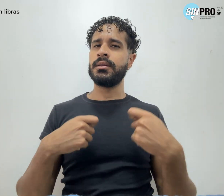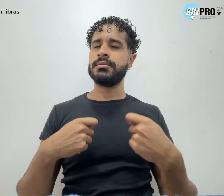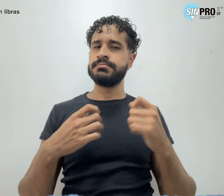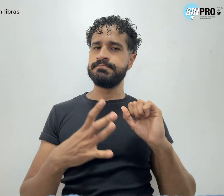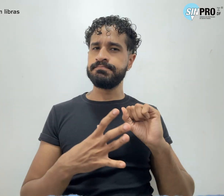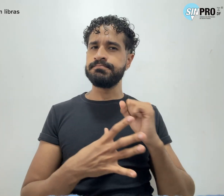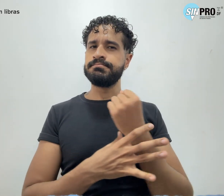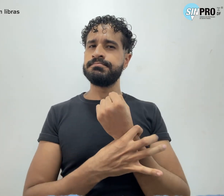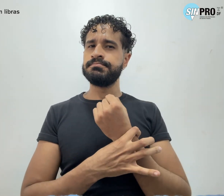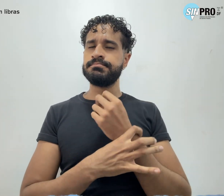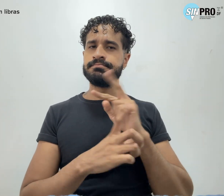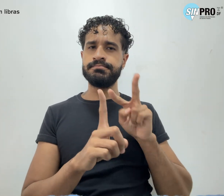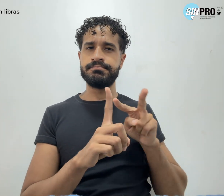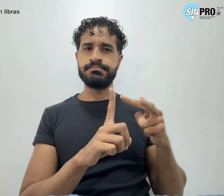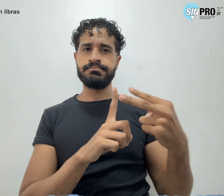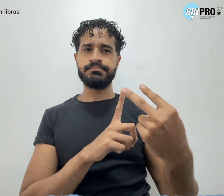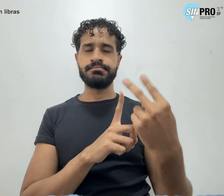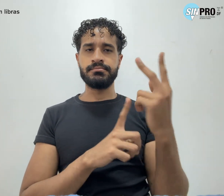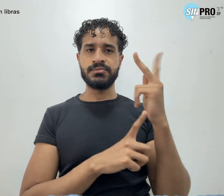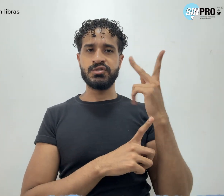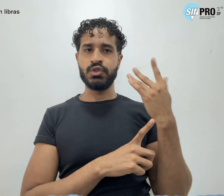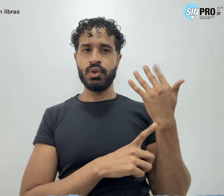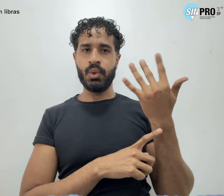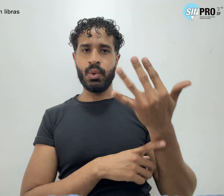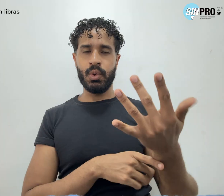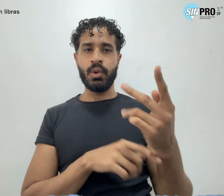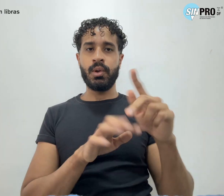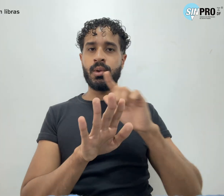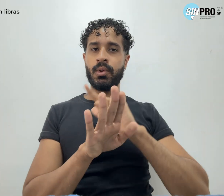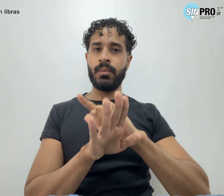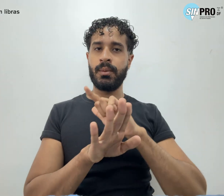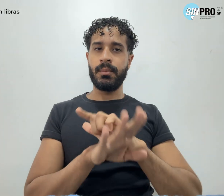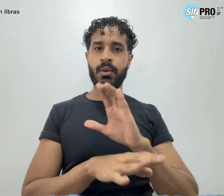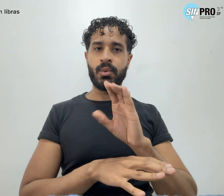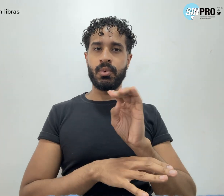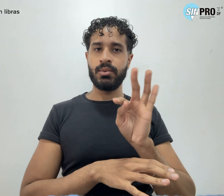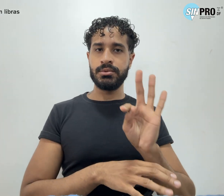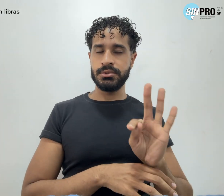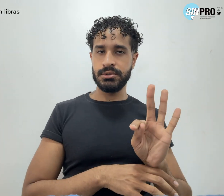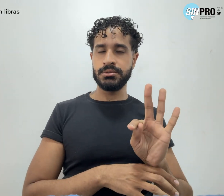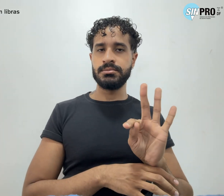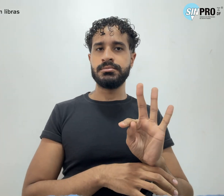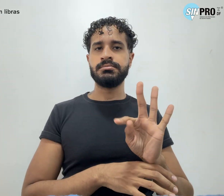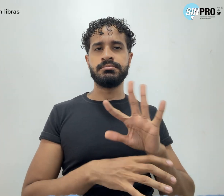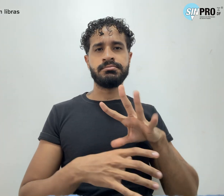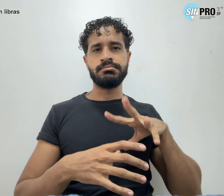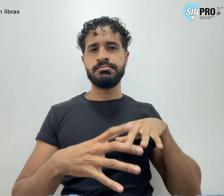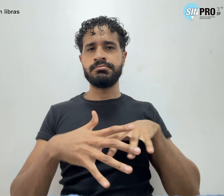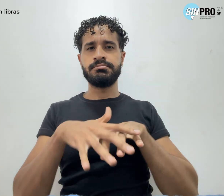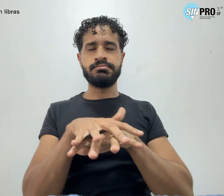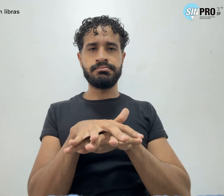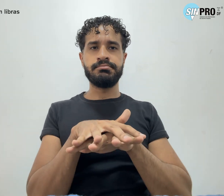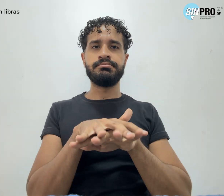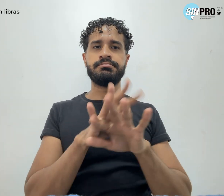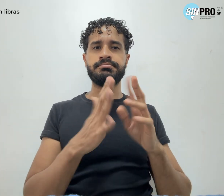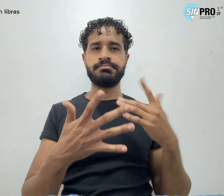a visibilidade histórica do papel da CUT, integrando a trajetória de lutas